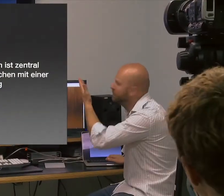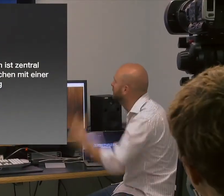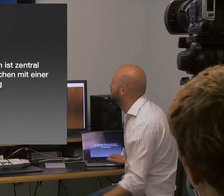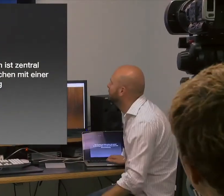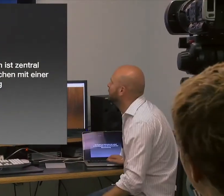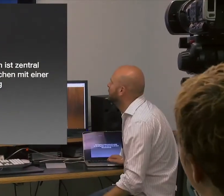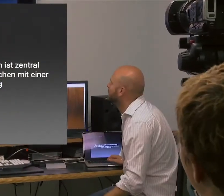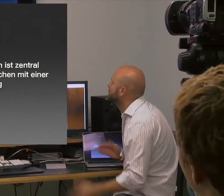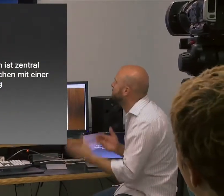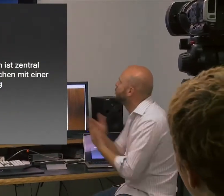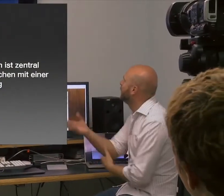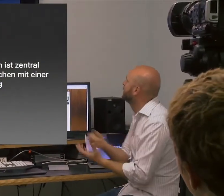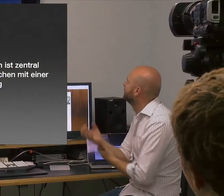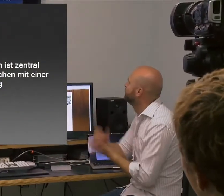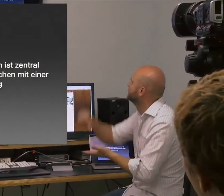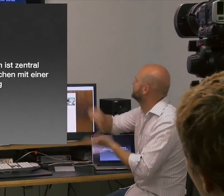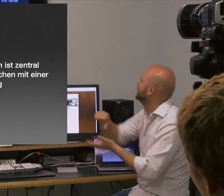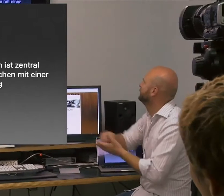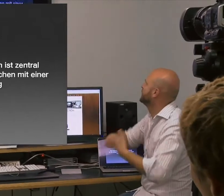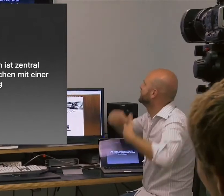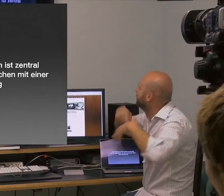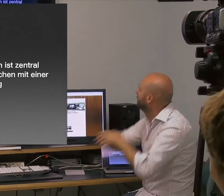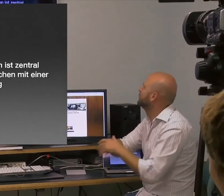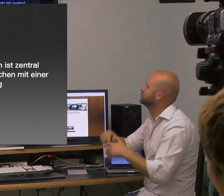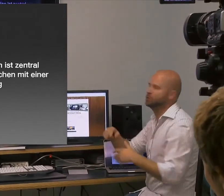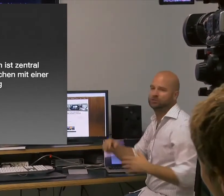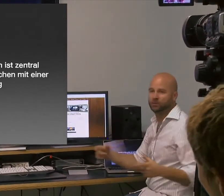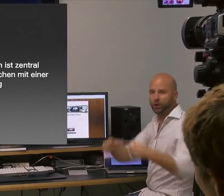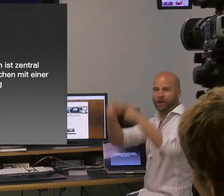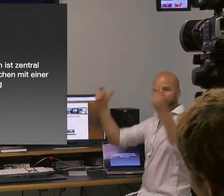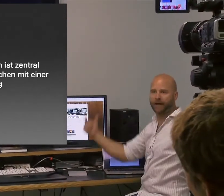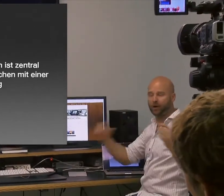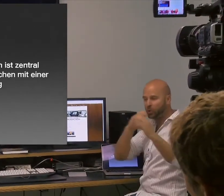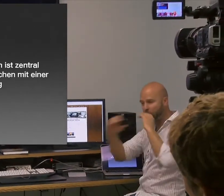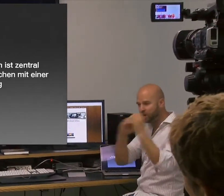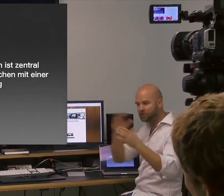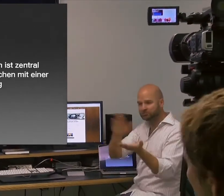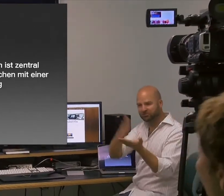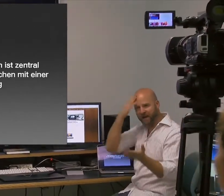Das ist wohl klar. Der Zugang ist für uns einfach sehr wichtig zur Information.